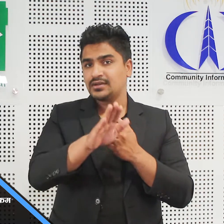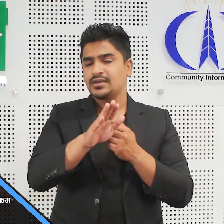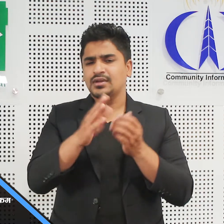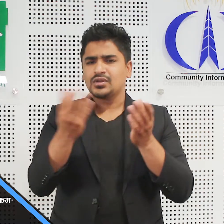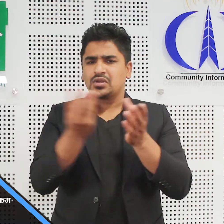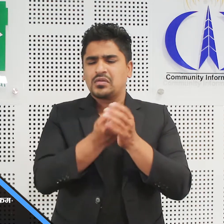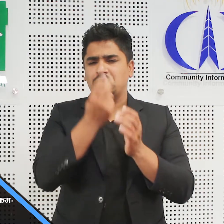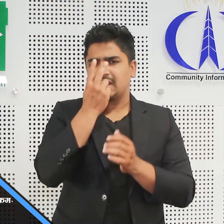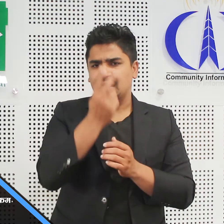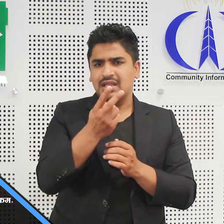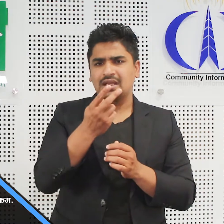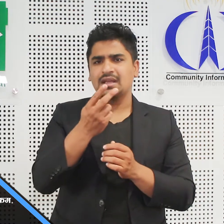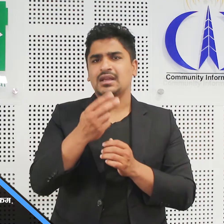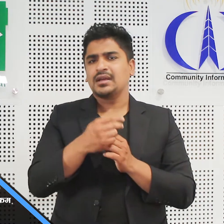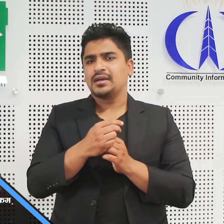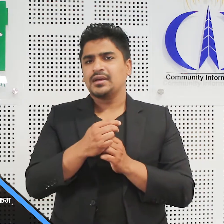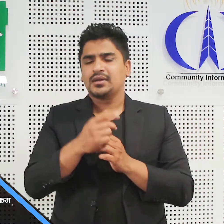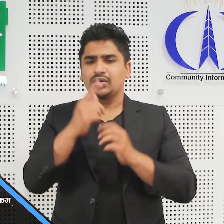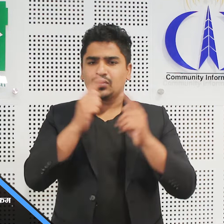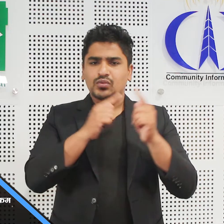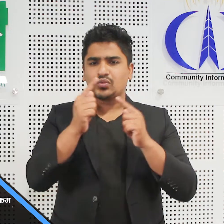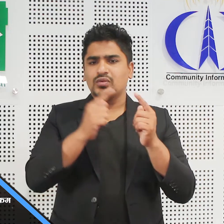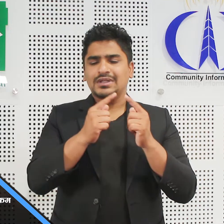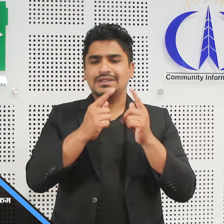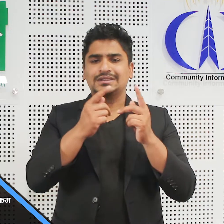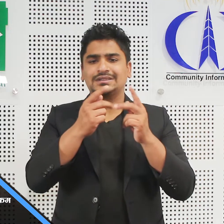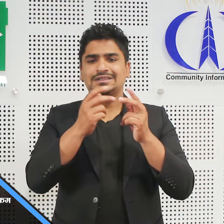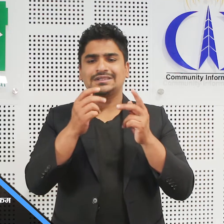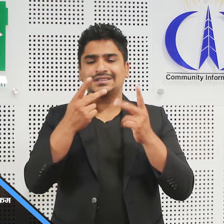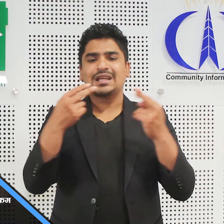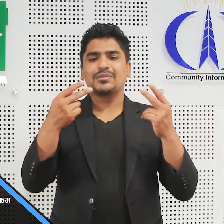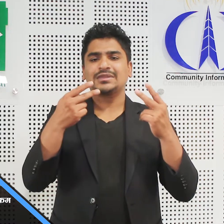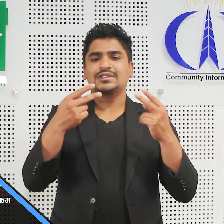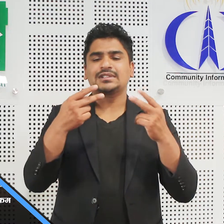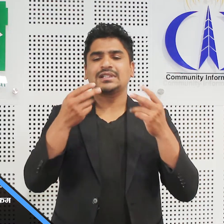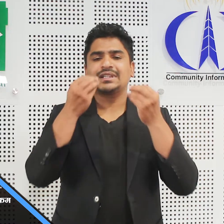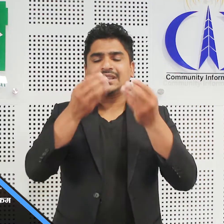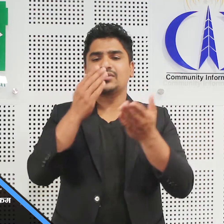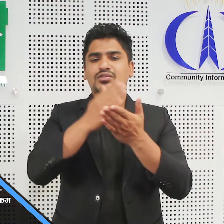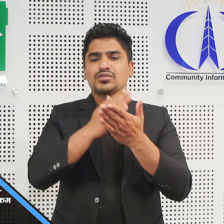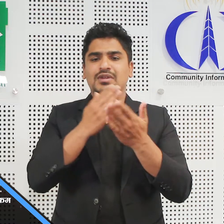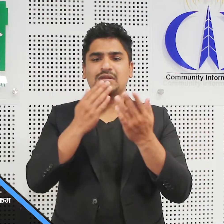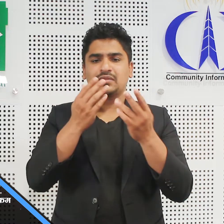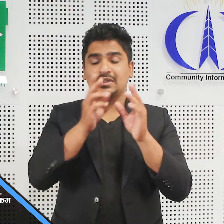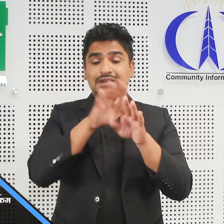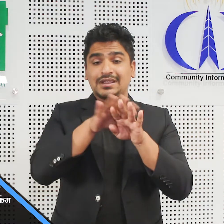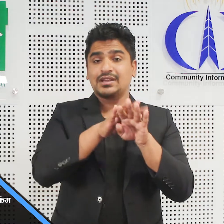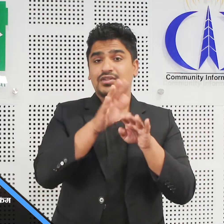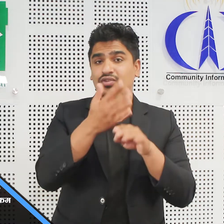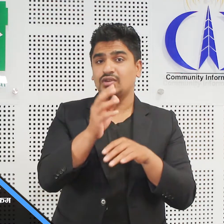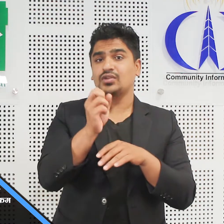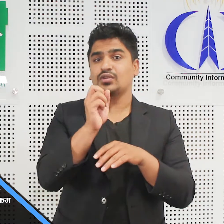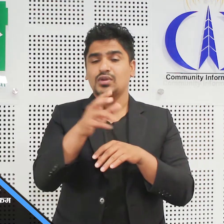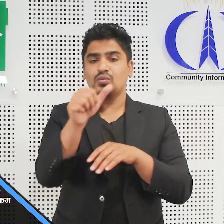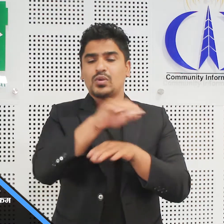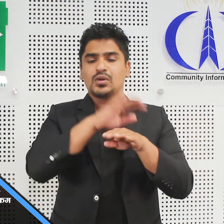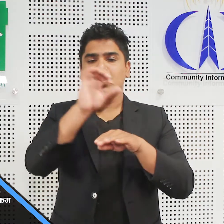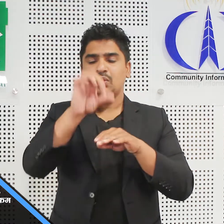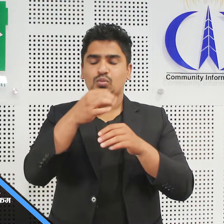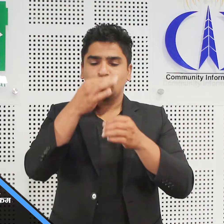तालिम क्षमता विकास लगायतका कार्यक्रमहरू पनि सञ्चालन गरिएको छ। समग्रमा हेर्दा नगदै अथवा कुनै दिन चाहिँ सामग्री